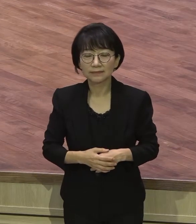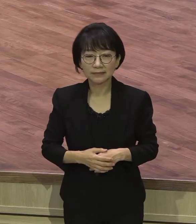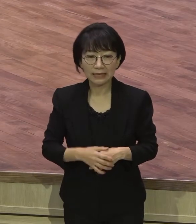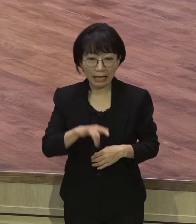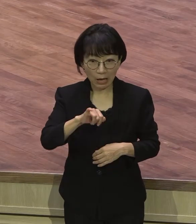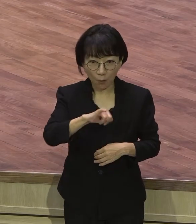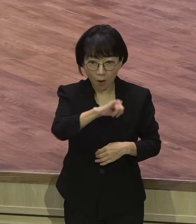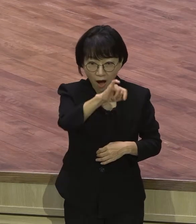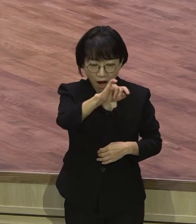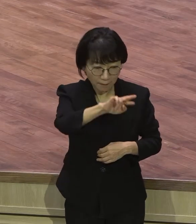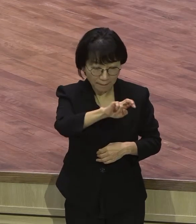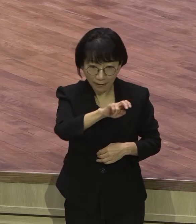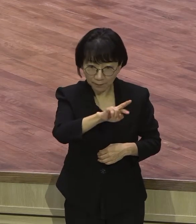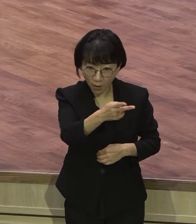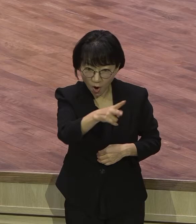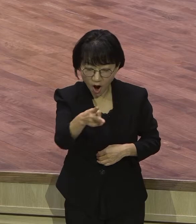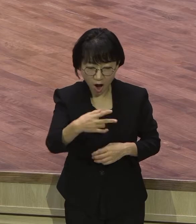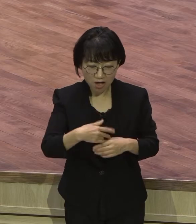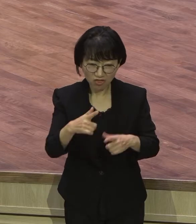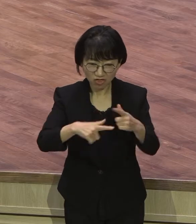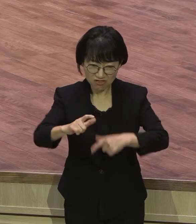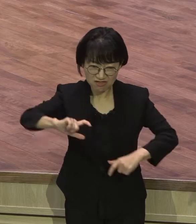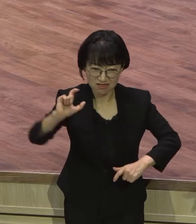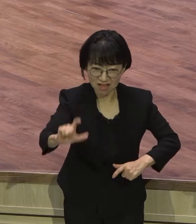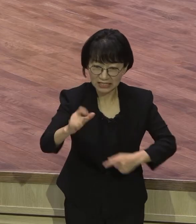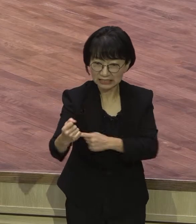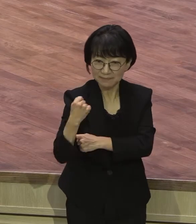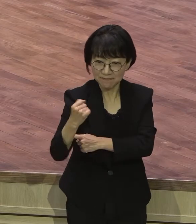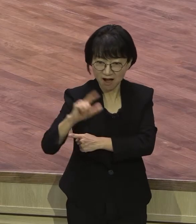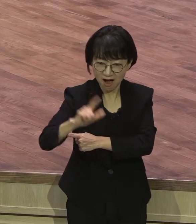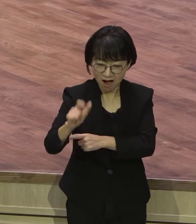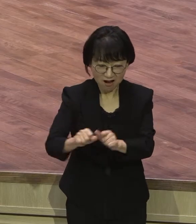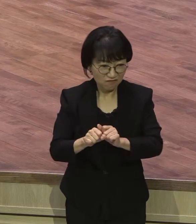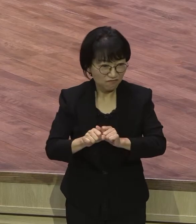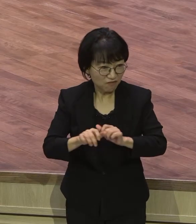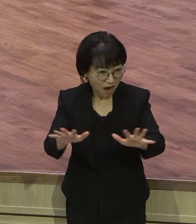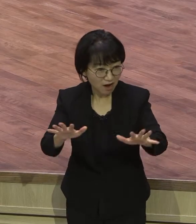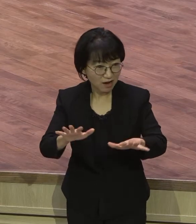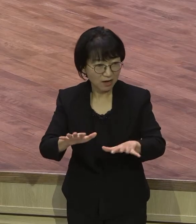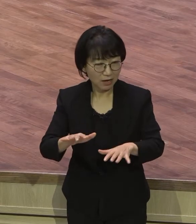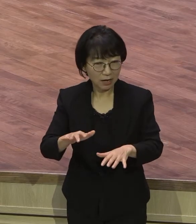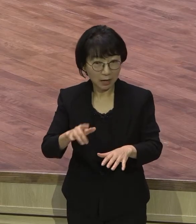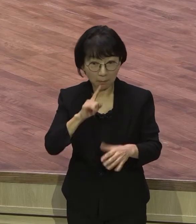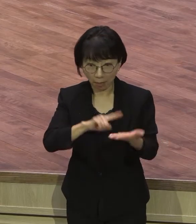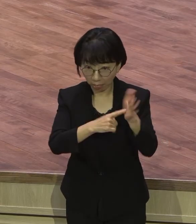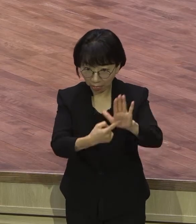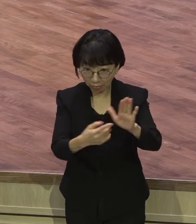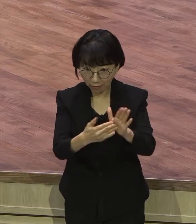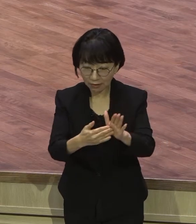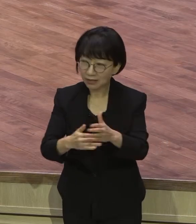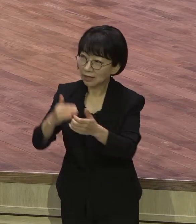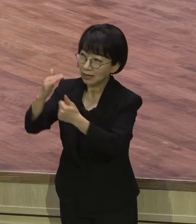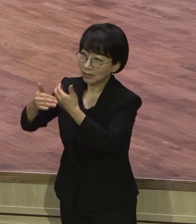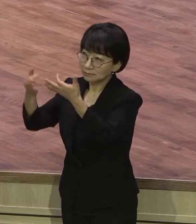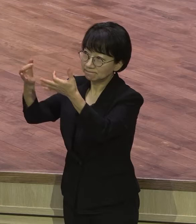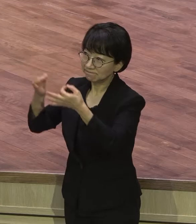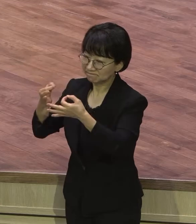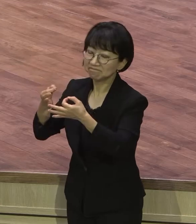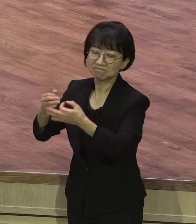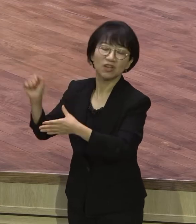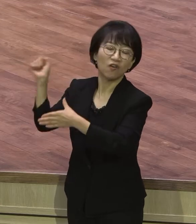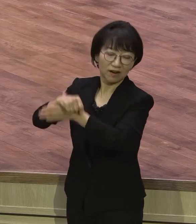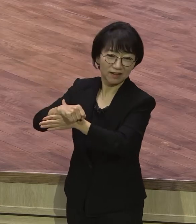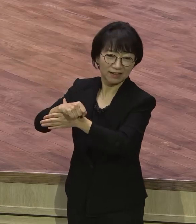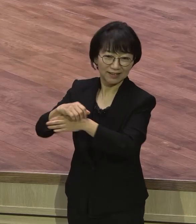변종이 돼가지고 앞으로 뭐 7배나 더 강력하게 확장될 것이다. 하나님 다 알고 계세요. 하나님이 다 허락이요. 이